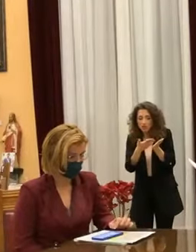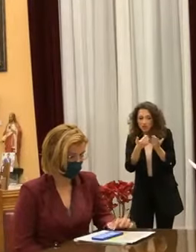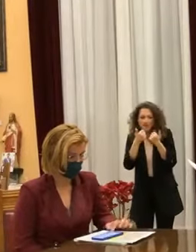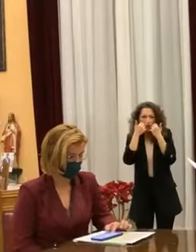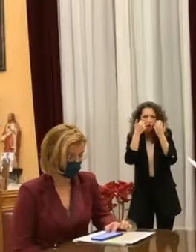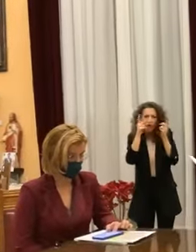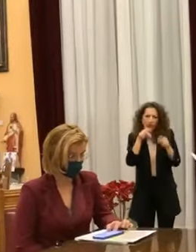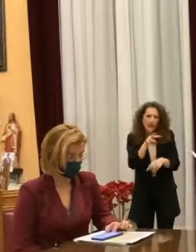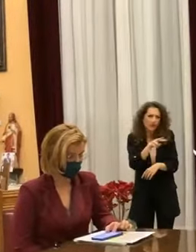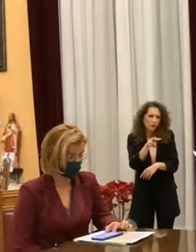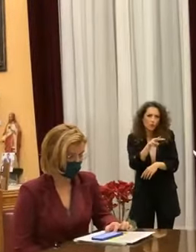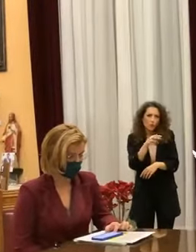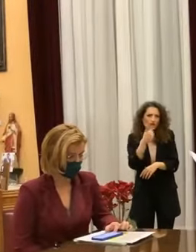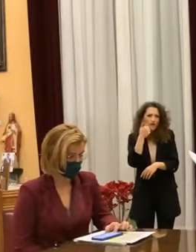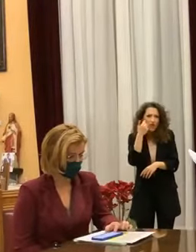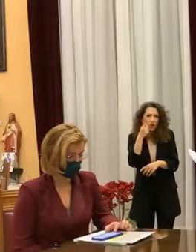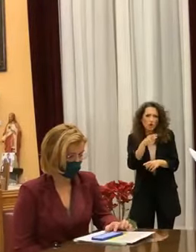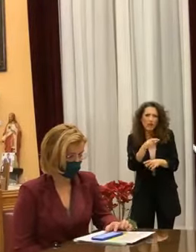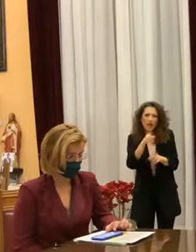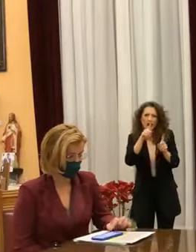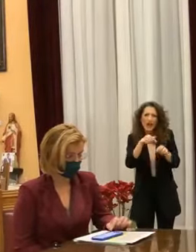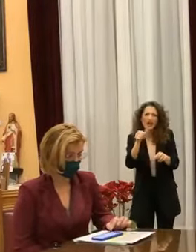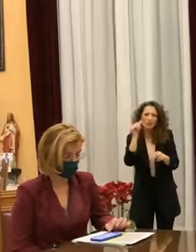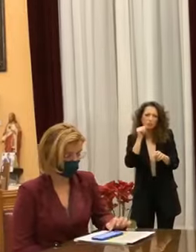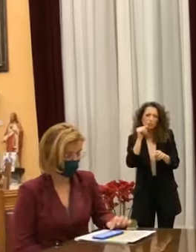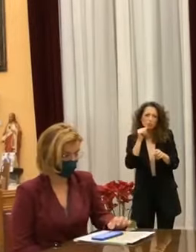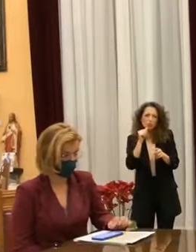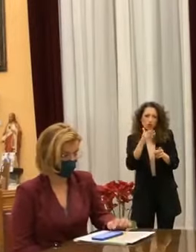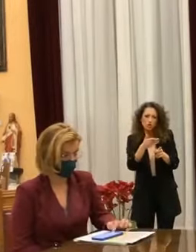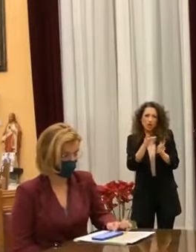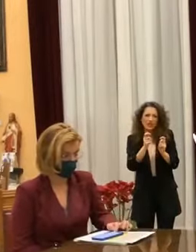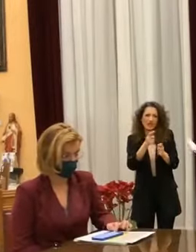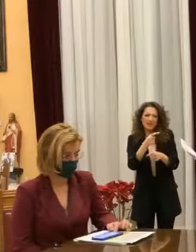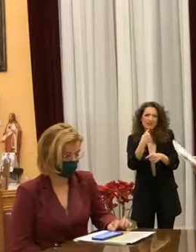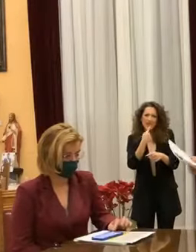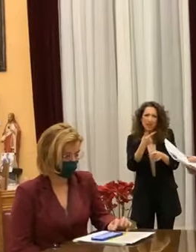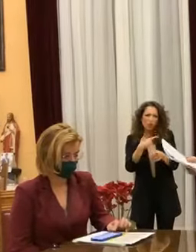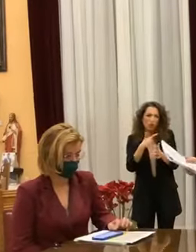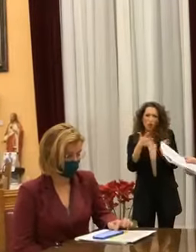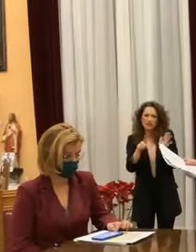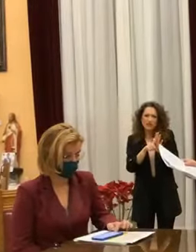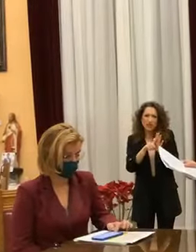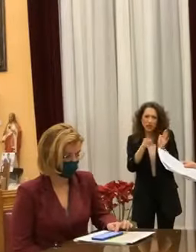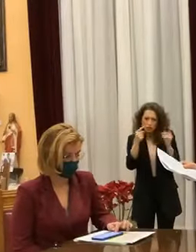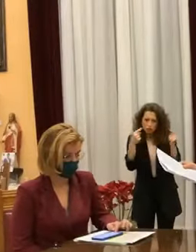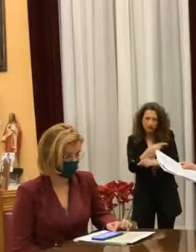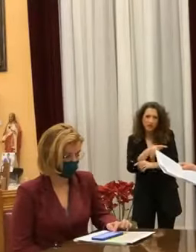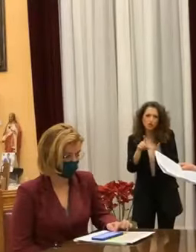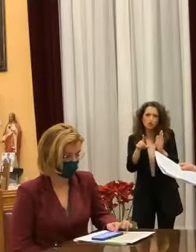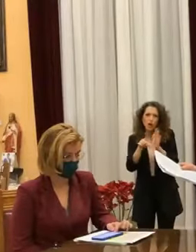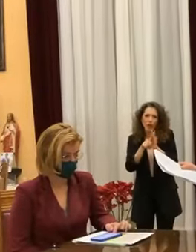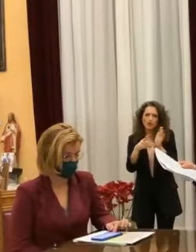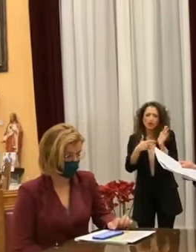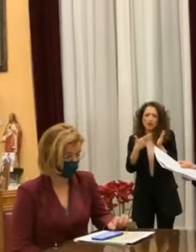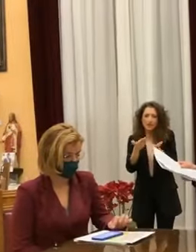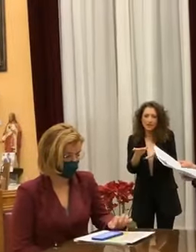Vergognatevi, siete stati anche menzogneri da questo punto di vista. Che contempla l'istituto